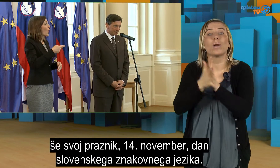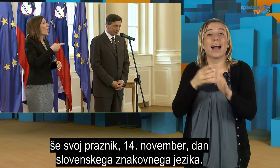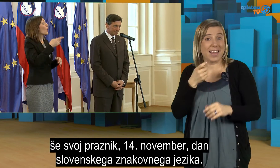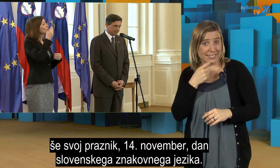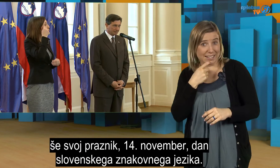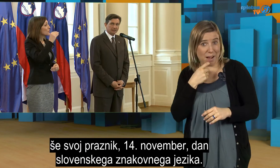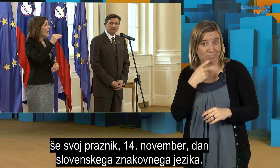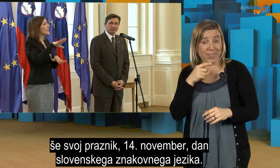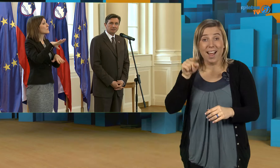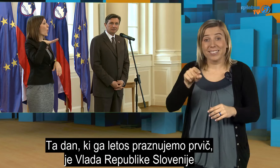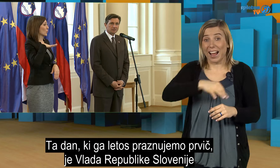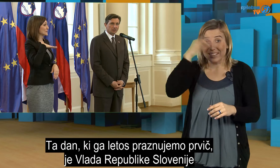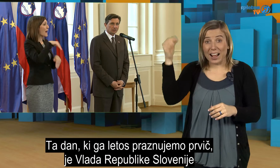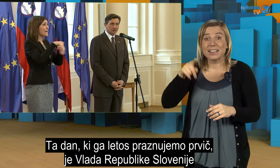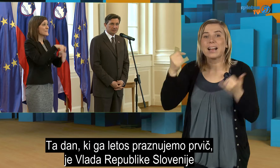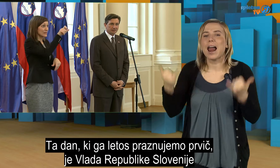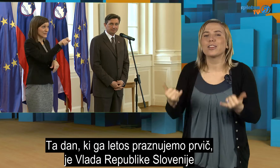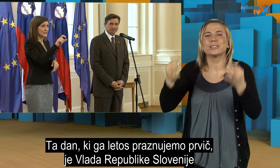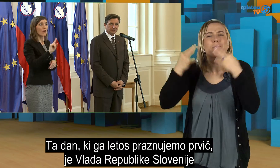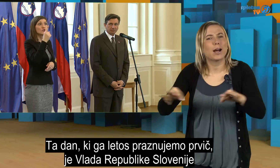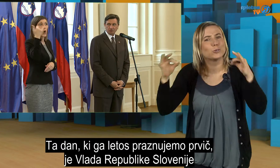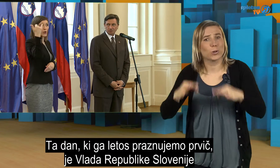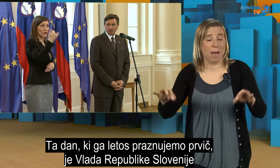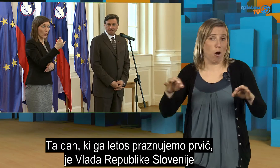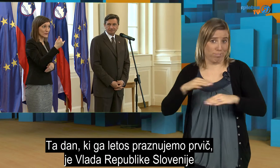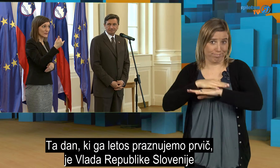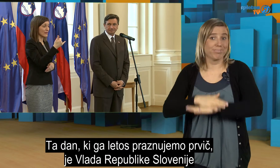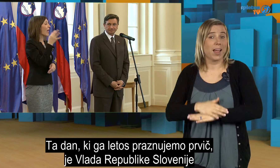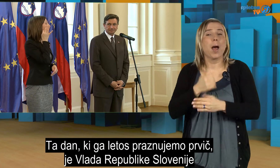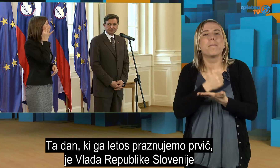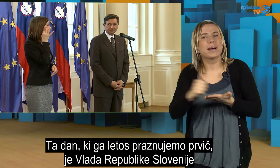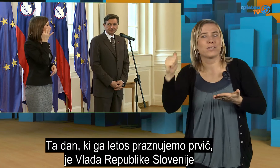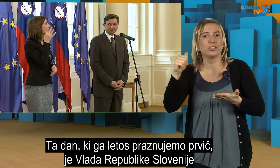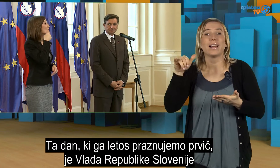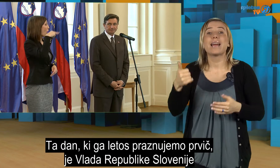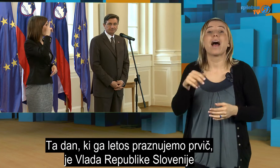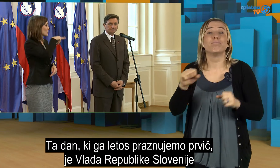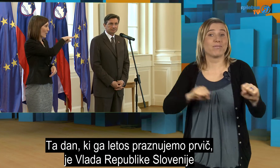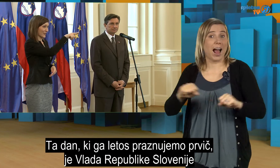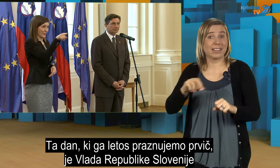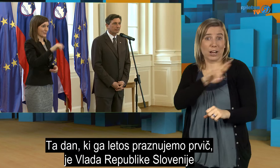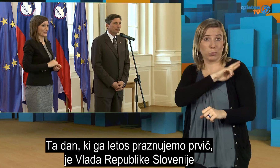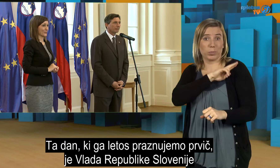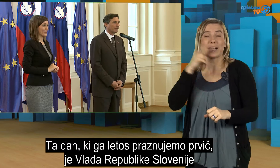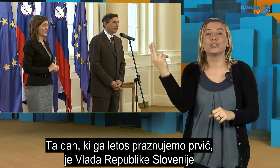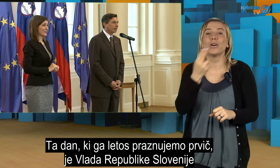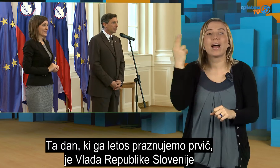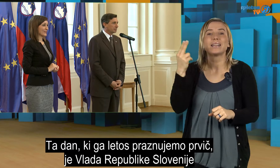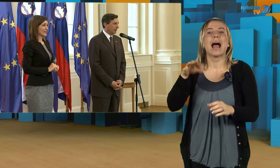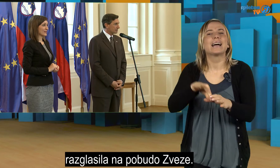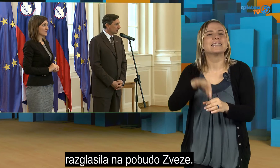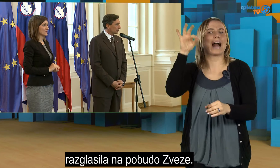jezika. Ta dan, ki ga letos praznujemo prvič, je vlada Republike Slovenije razglasila na pobudo